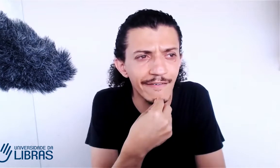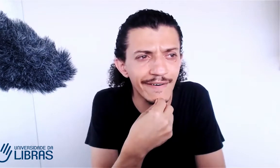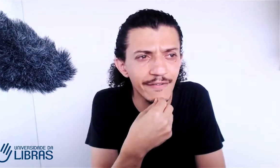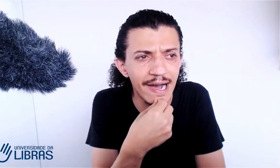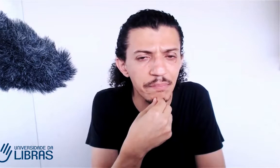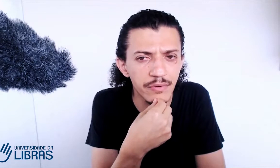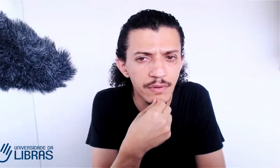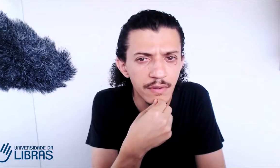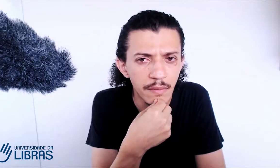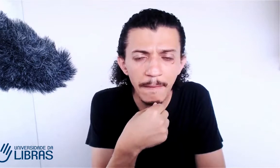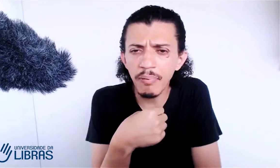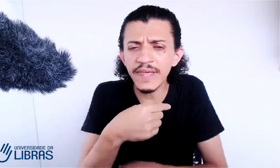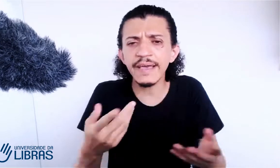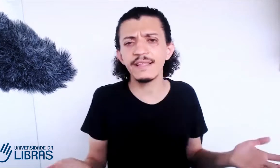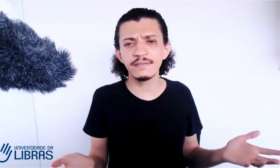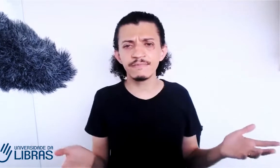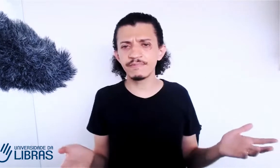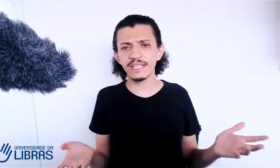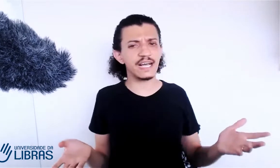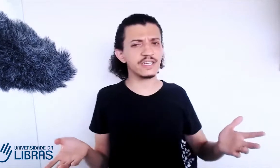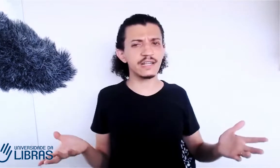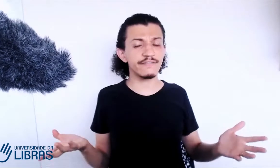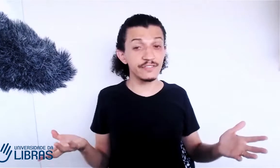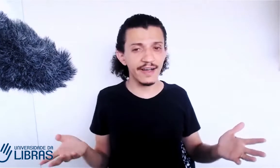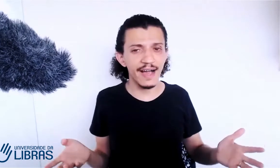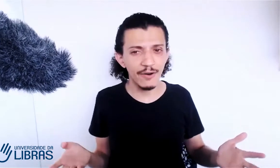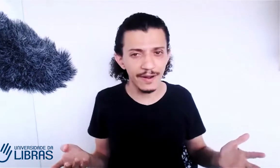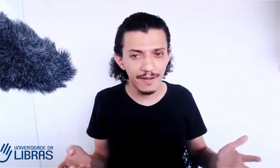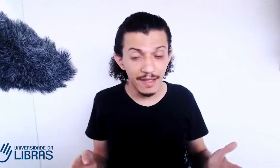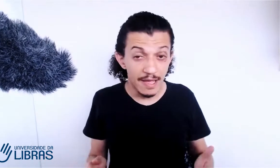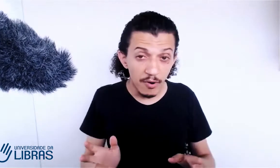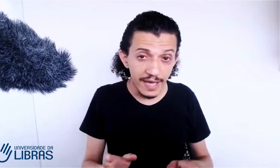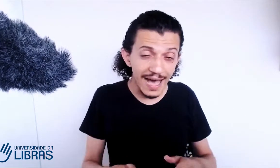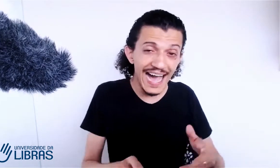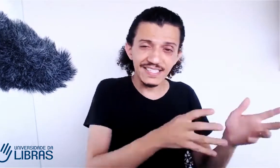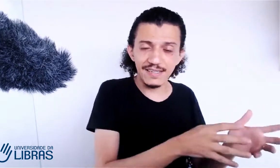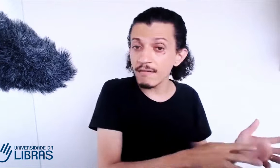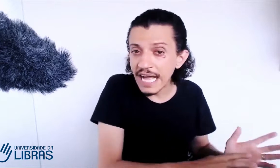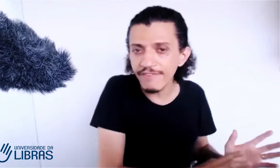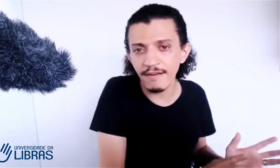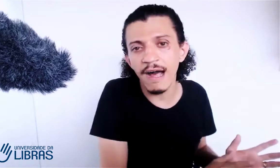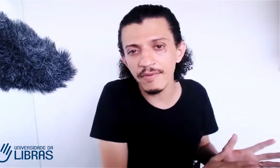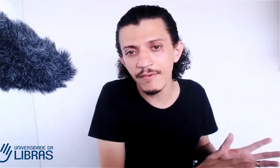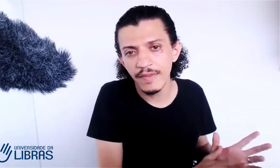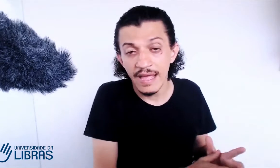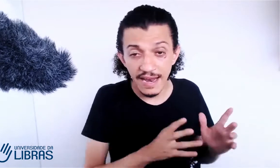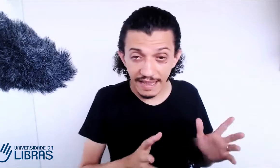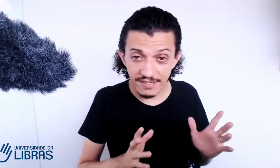falando rápido. Mas por que você está achando que ele está falando devagar agora? Porque antes ele não estava falando rápido. Ele estava